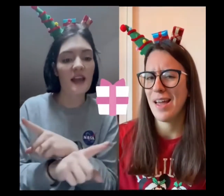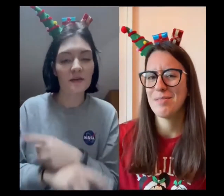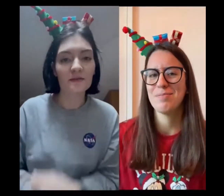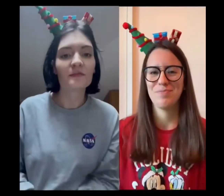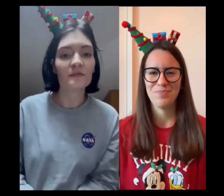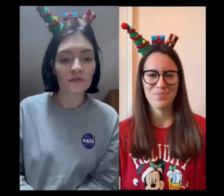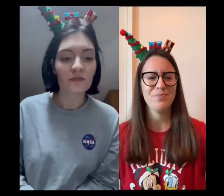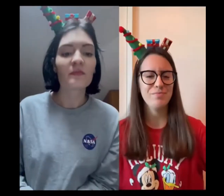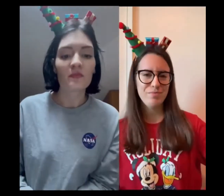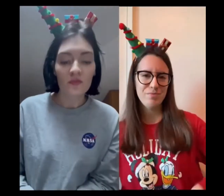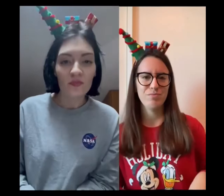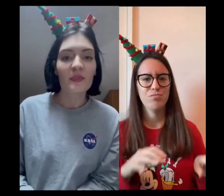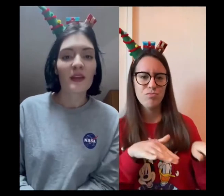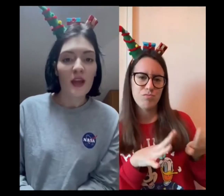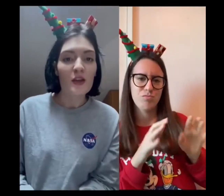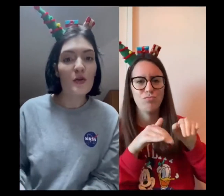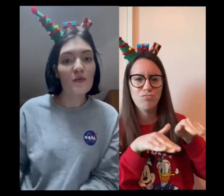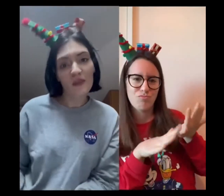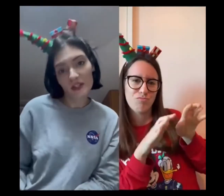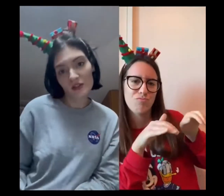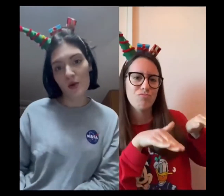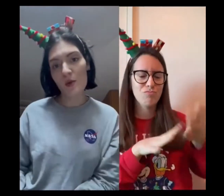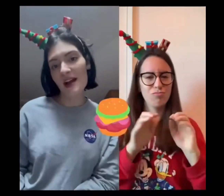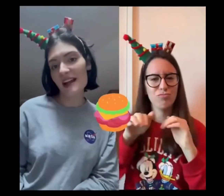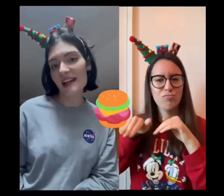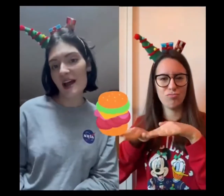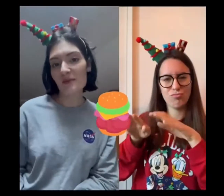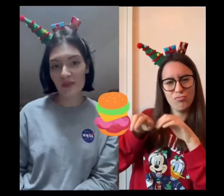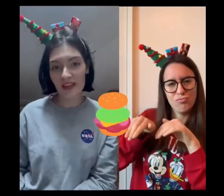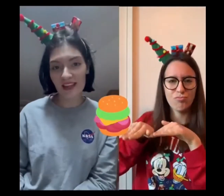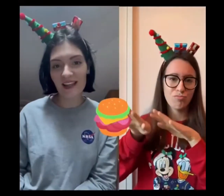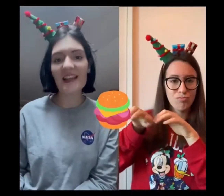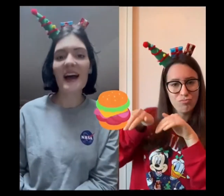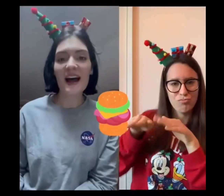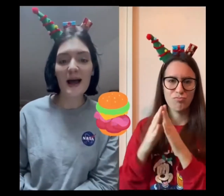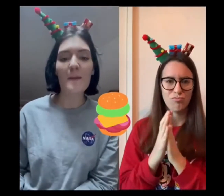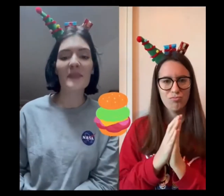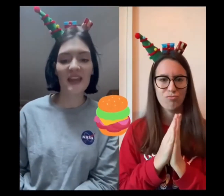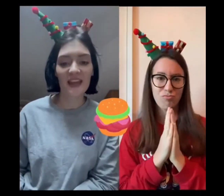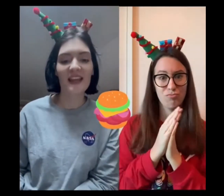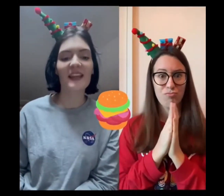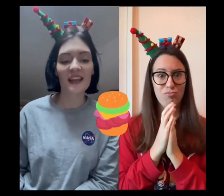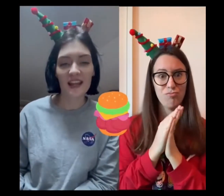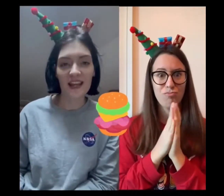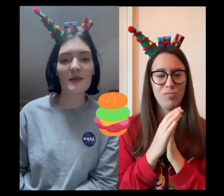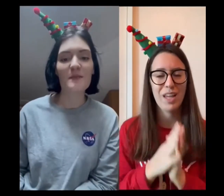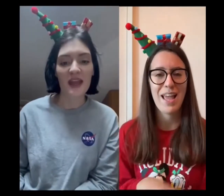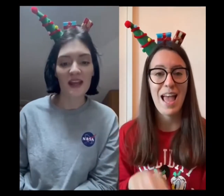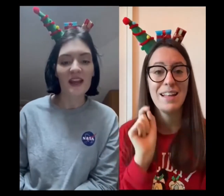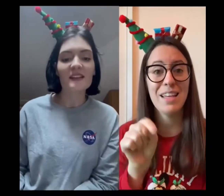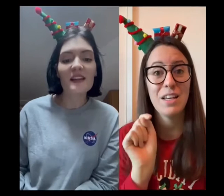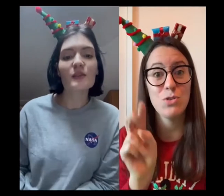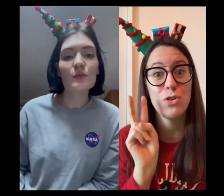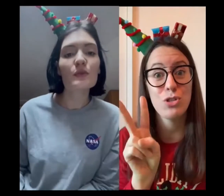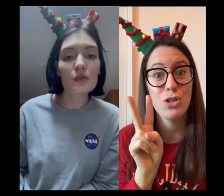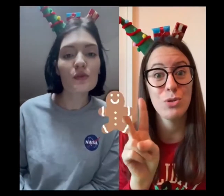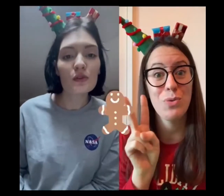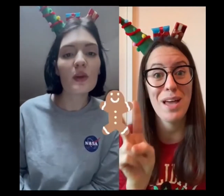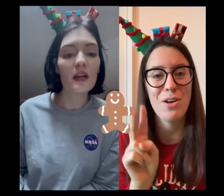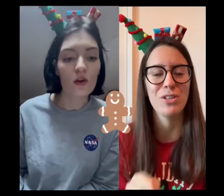cos'è. Non faccio mai la fila per il me. Ti Ti raggiungo raggiungo solo solo in in due due